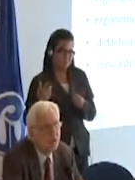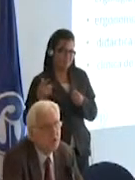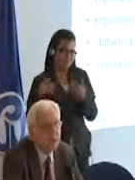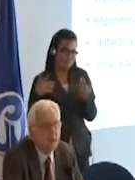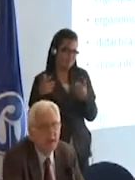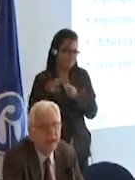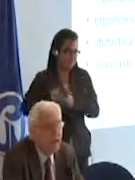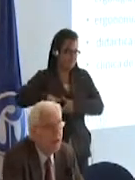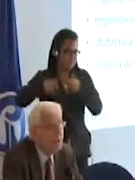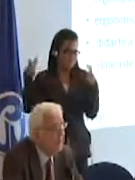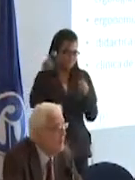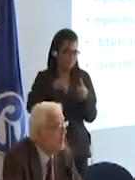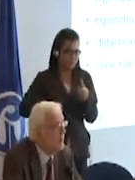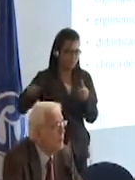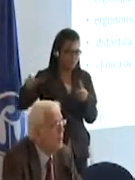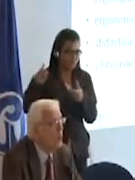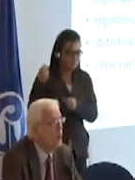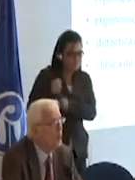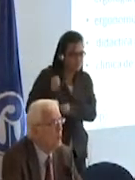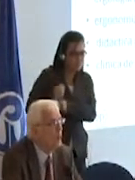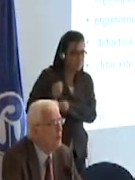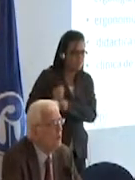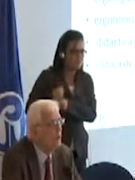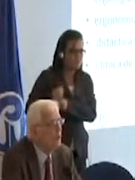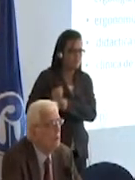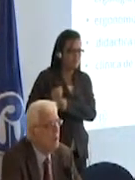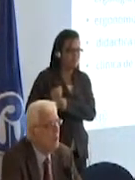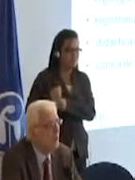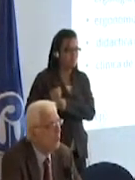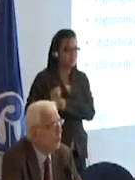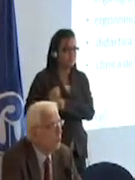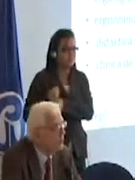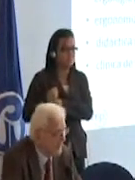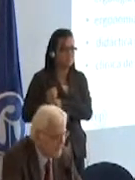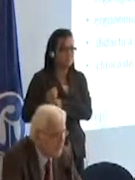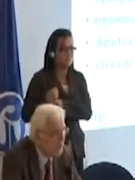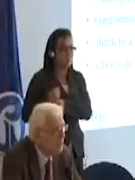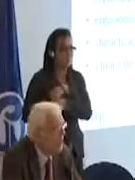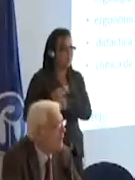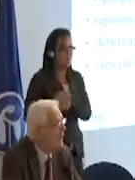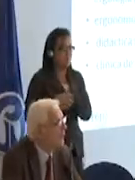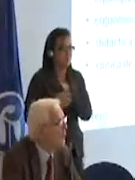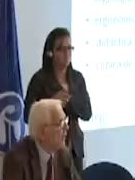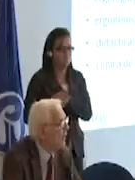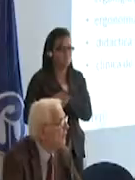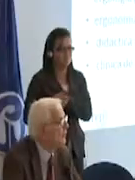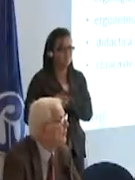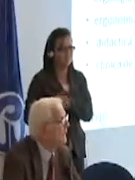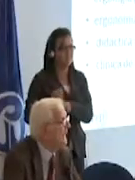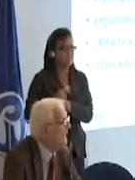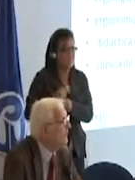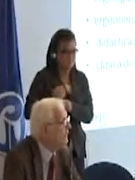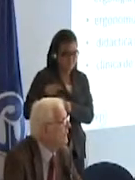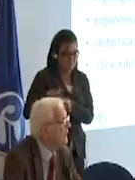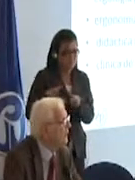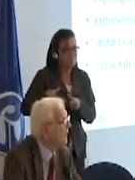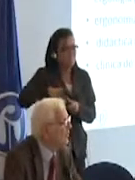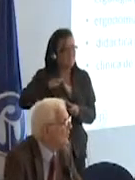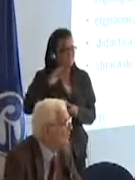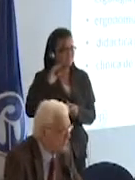parte de las personas que trabajan, es algo mucho más rico, mucho menos intenso